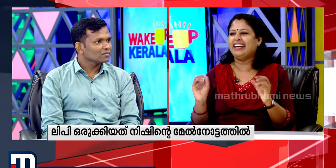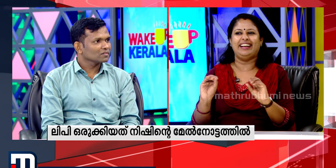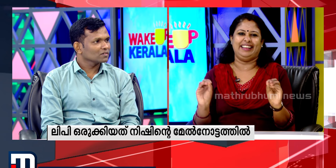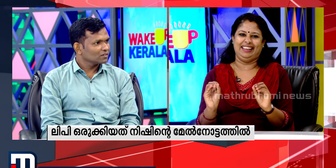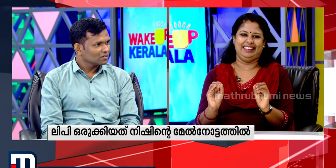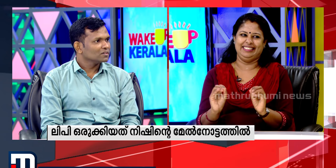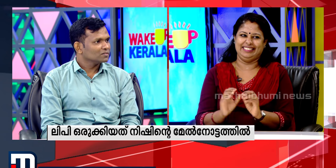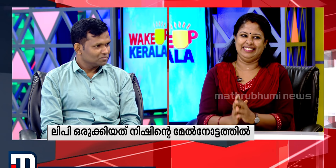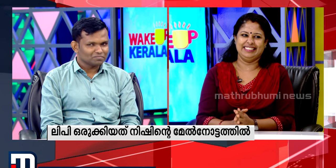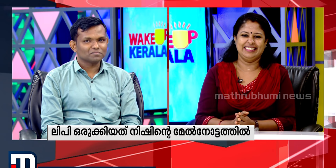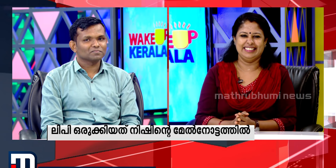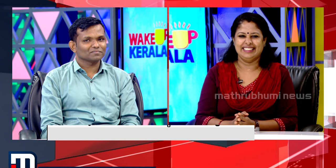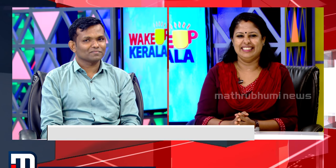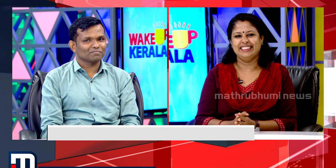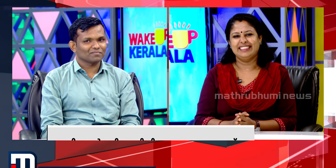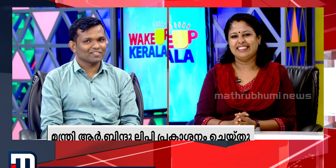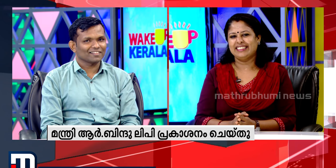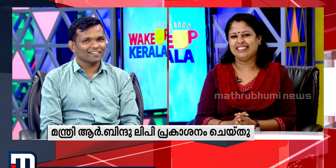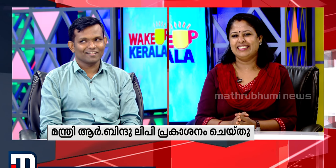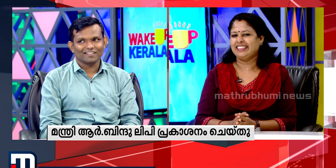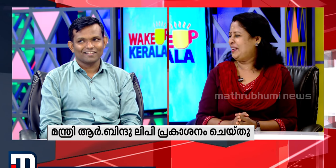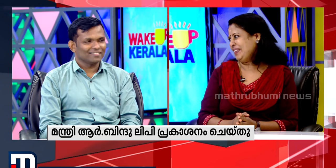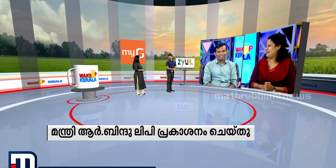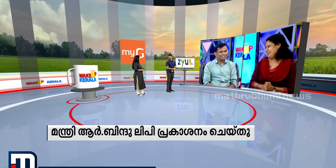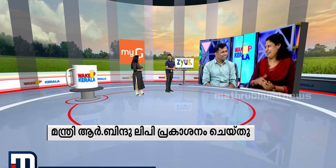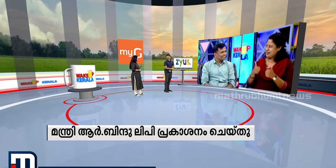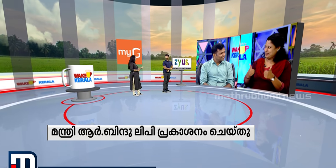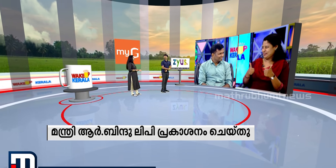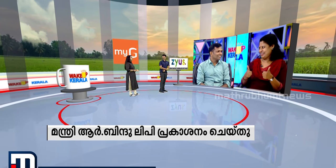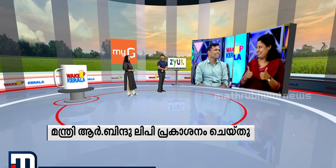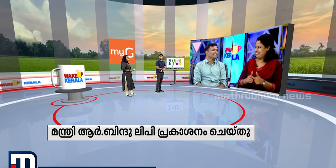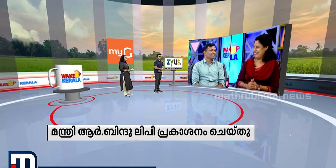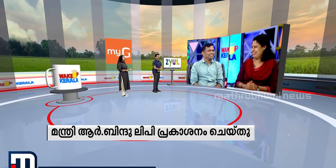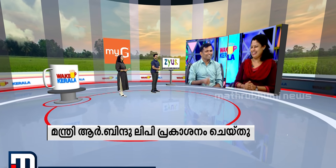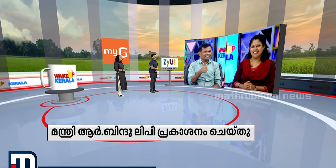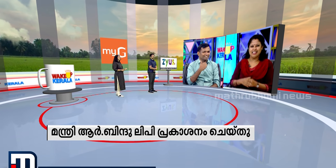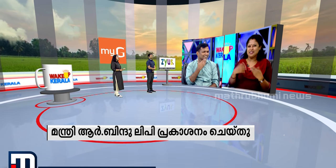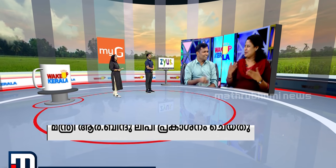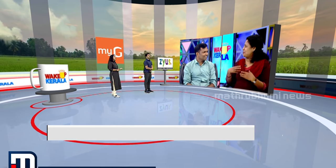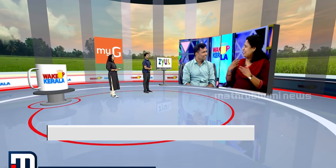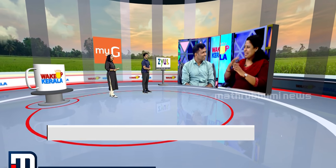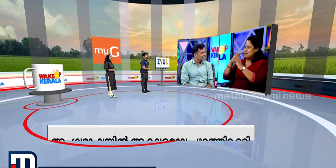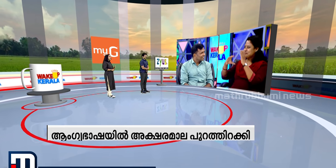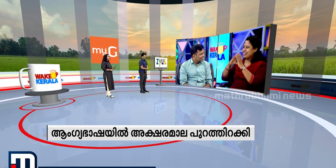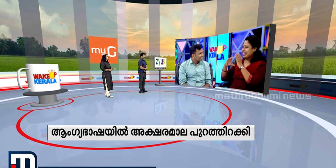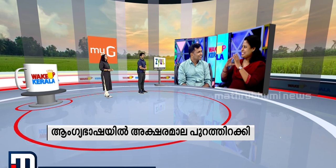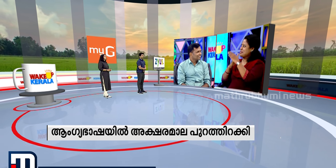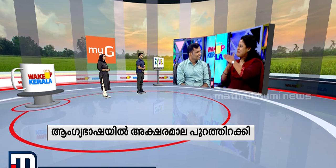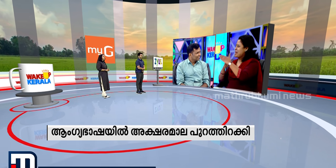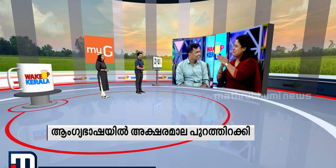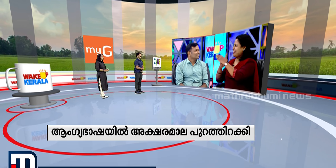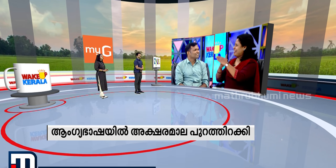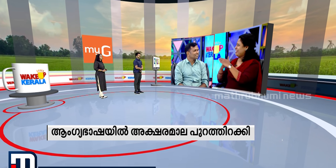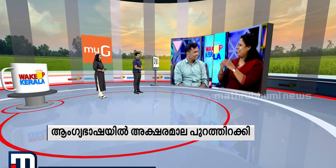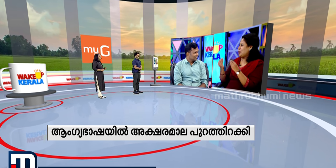ഇവരും അത്രയും ഫ്ലുവൻ്റ് ആയിട്ടില്ല എന്തായാലും നിങ്ങൾക്കും ആ ആശയവിനിമയത്തിൻ്റെ തടസ്സങ്ങളൊക്കെ പെട്ടെന്ന്